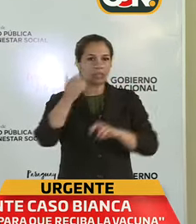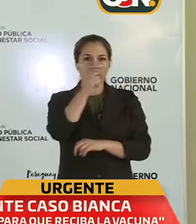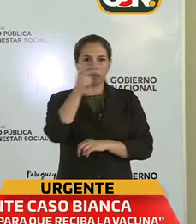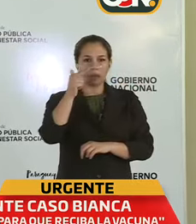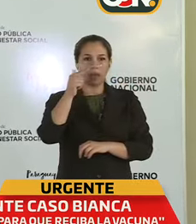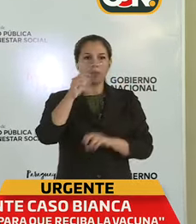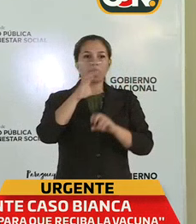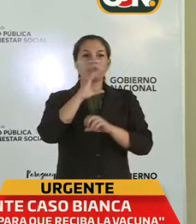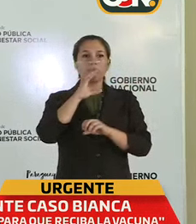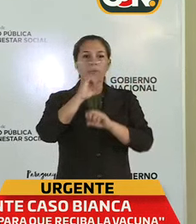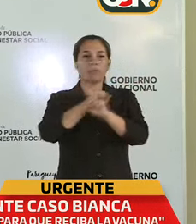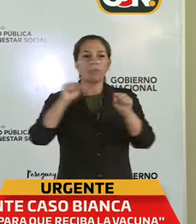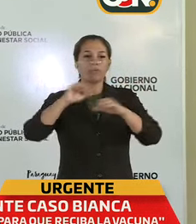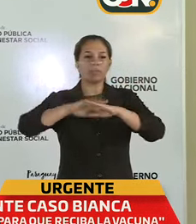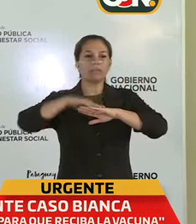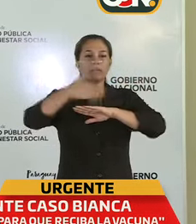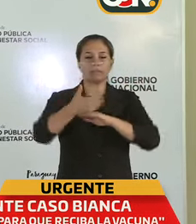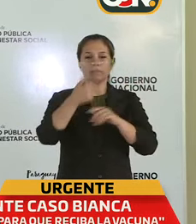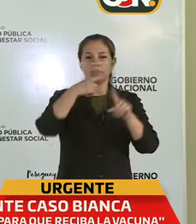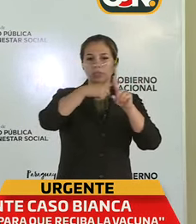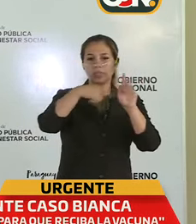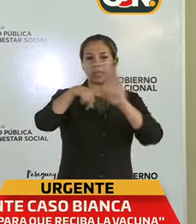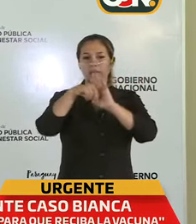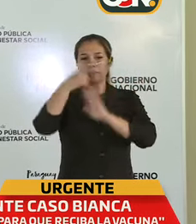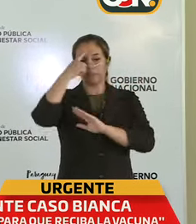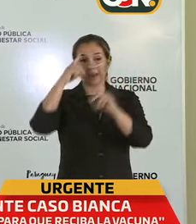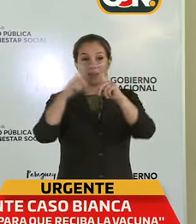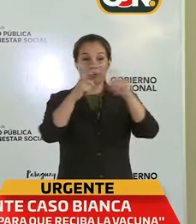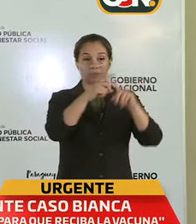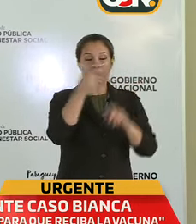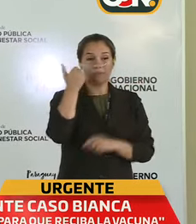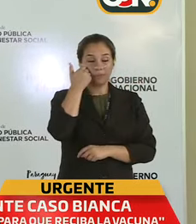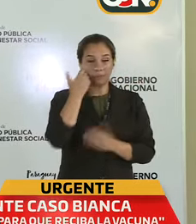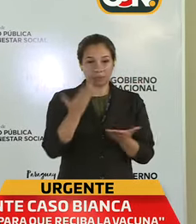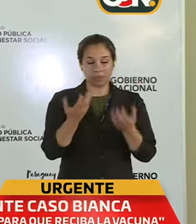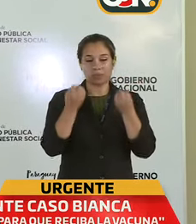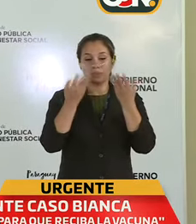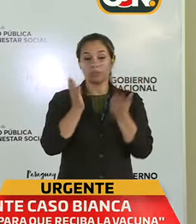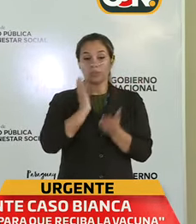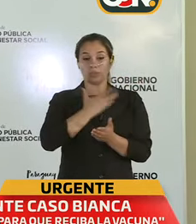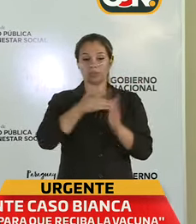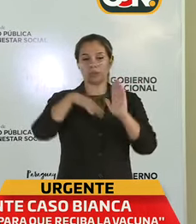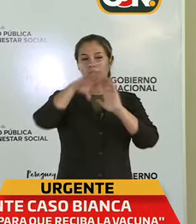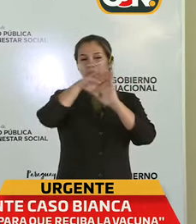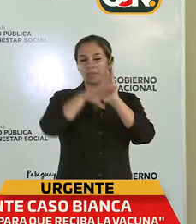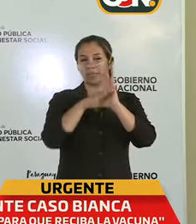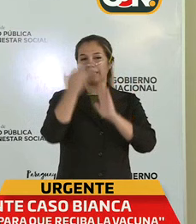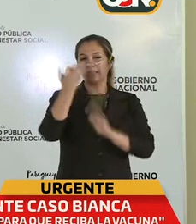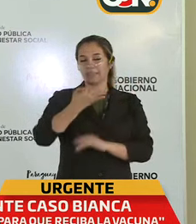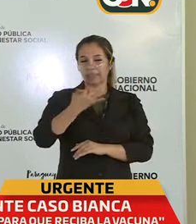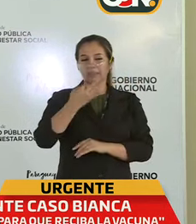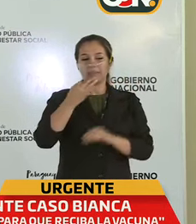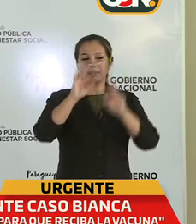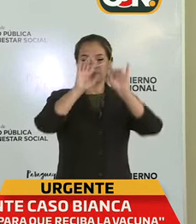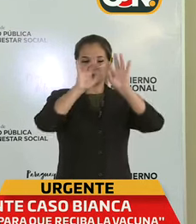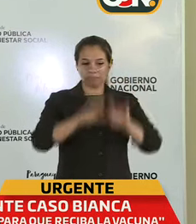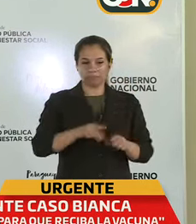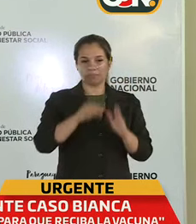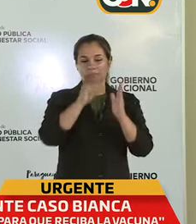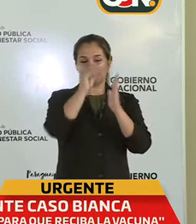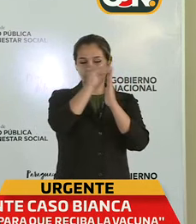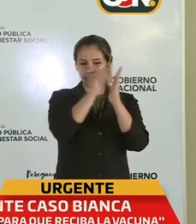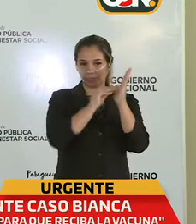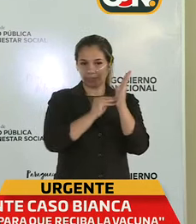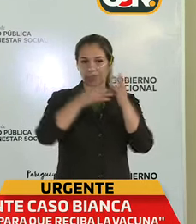del paciente. Entonces, los criterios para poder indicar o no indicar un medicamento deben ser estrictos y